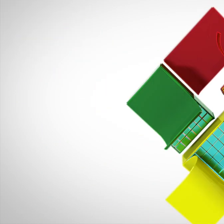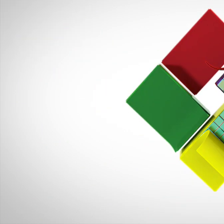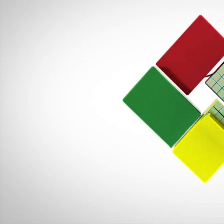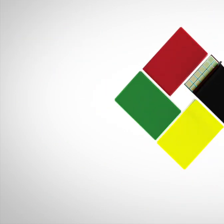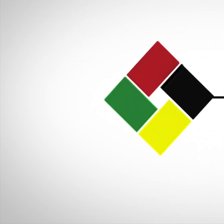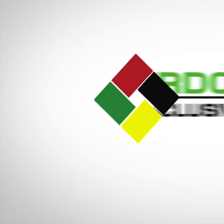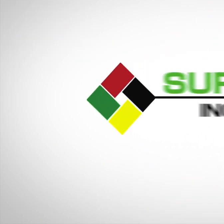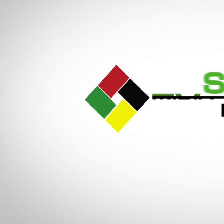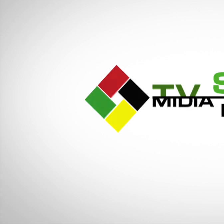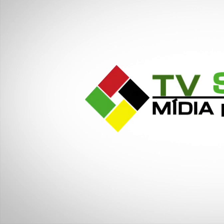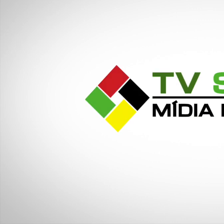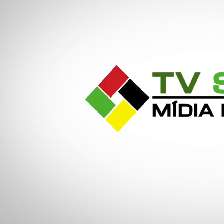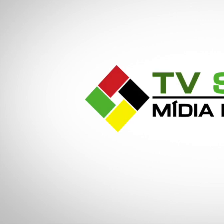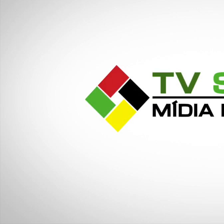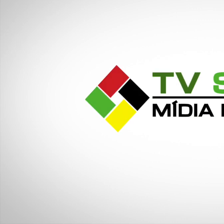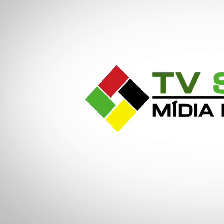Música Música